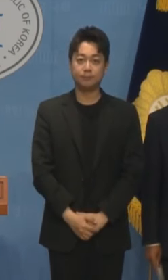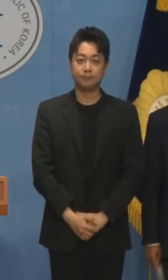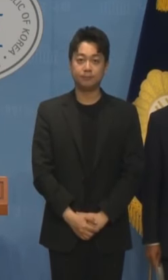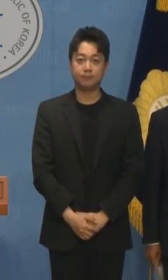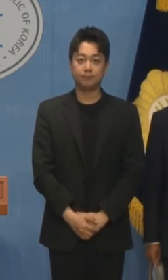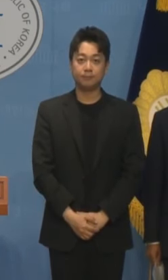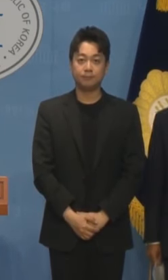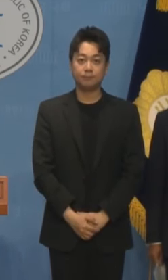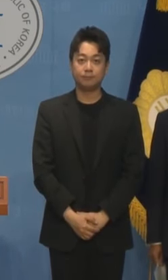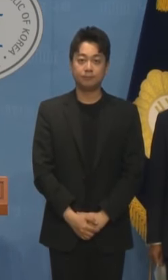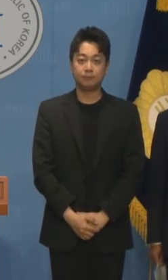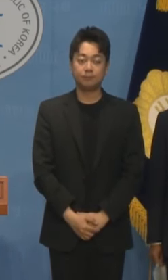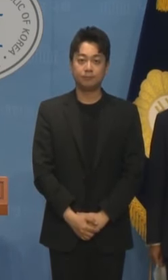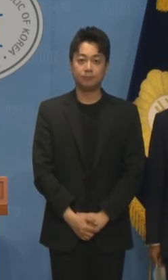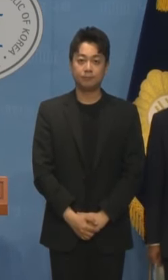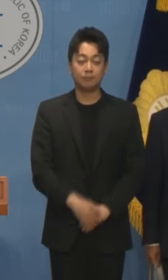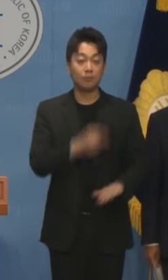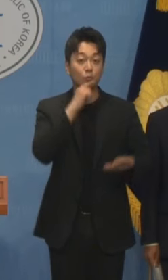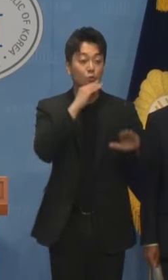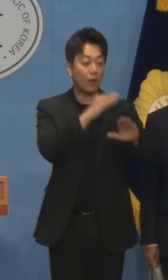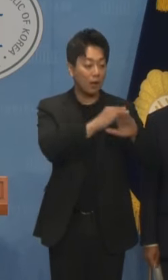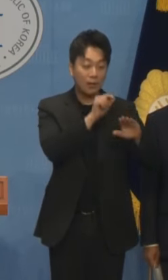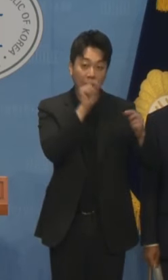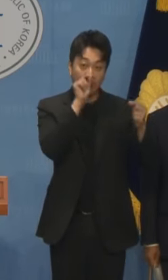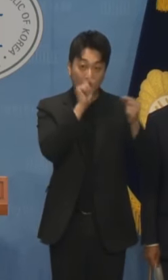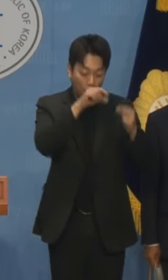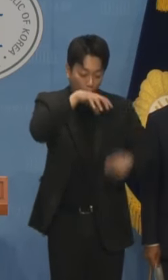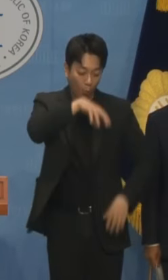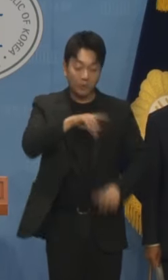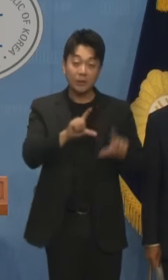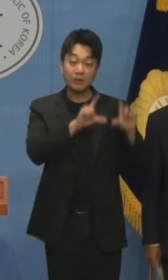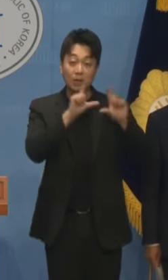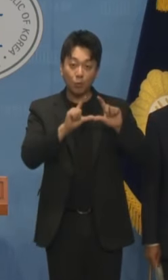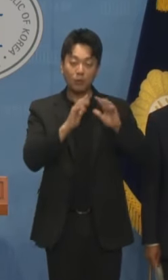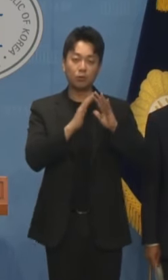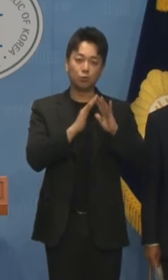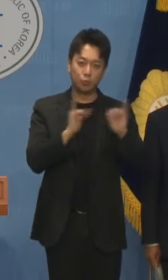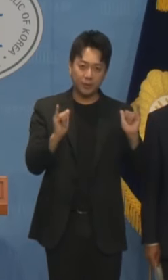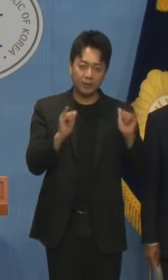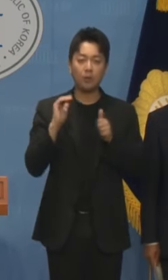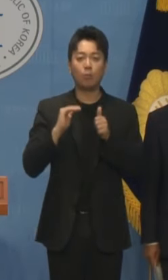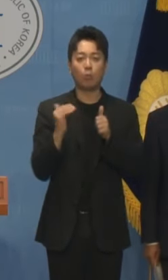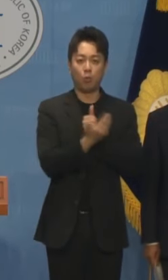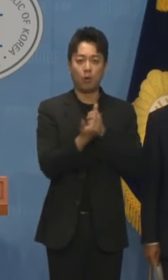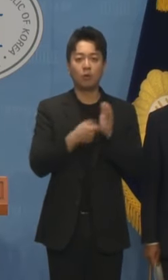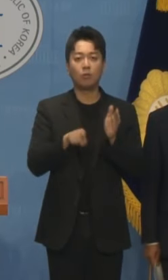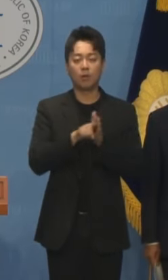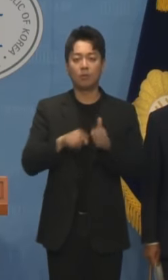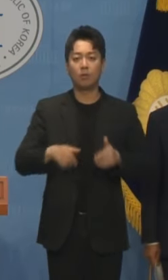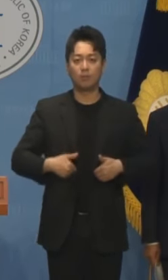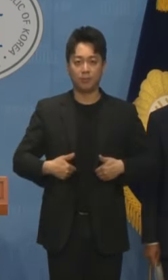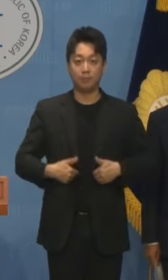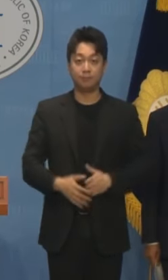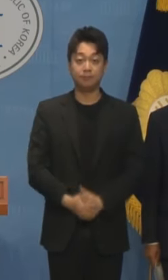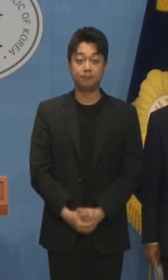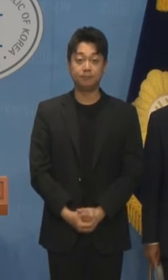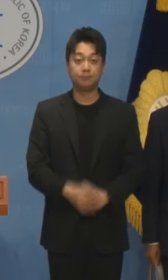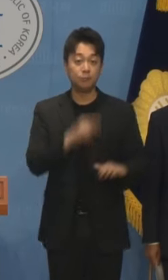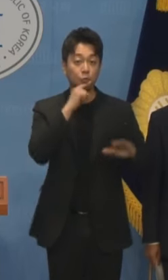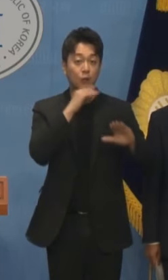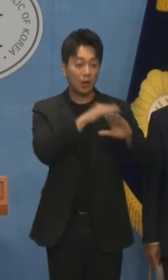무엇보다 접경지역 우리 국민들을 보호하기 위해서도 시급합니다 북한 역시